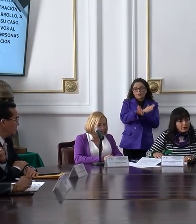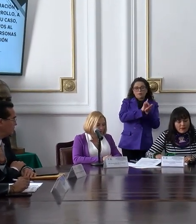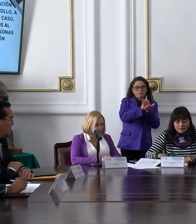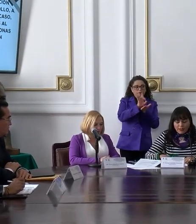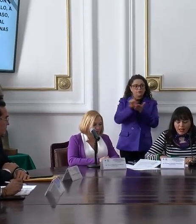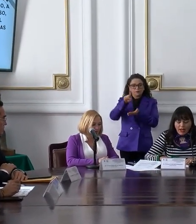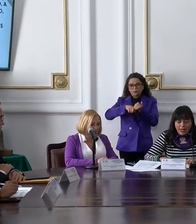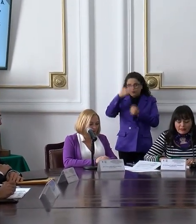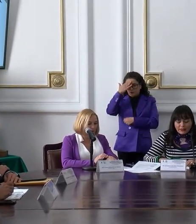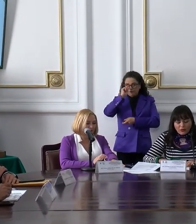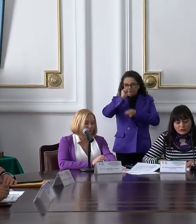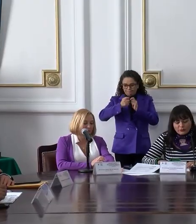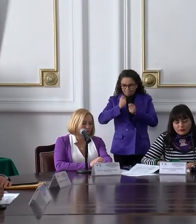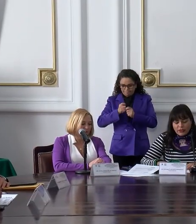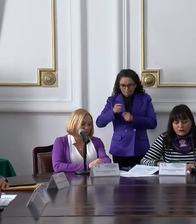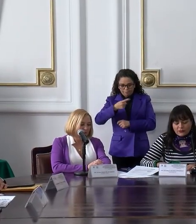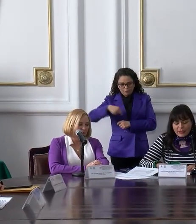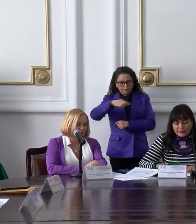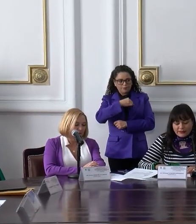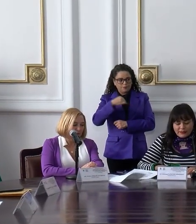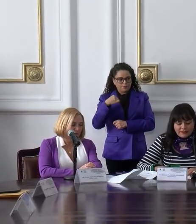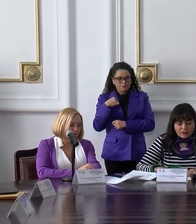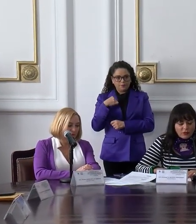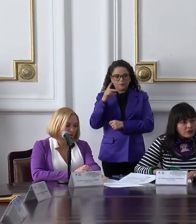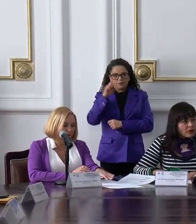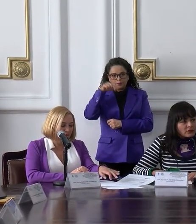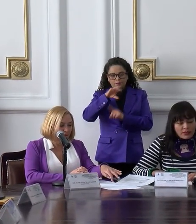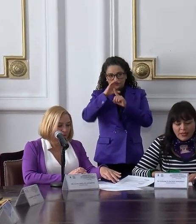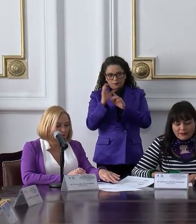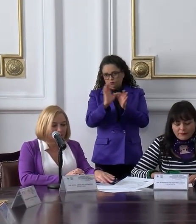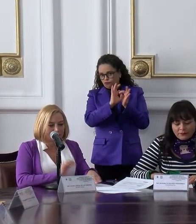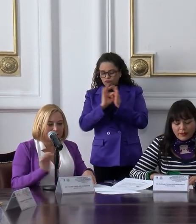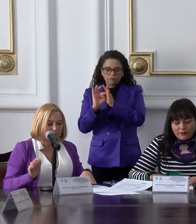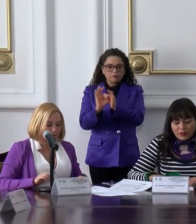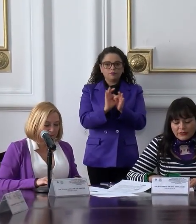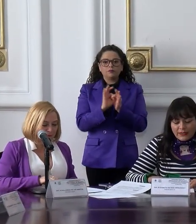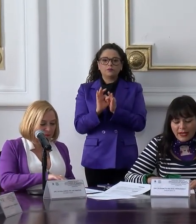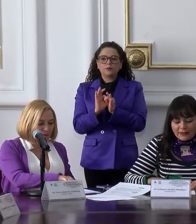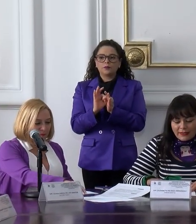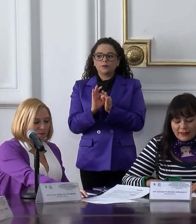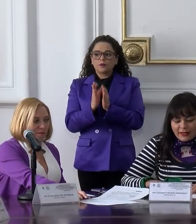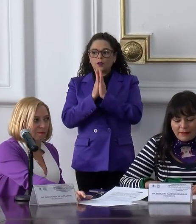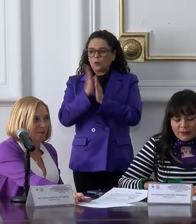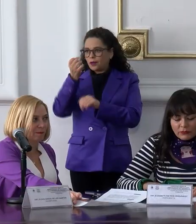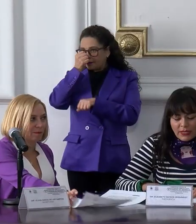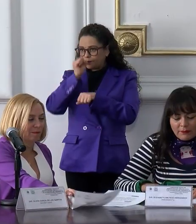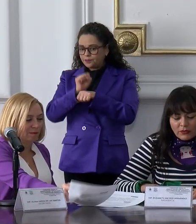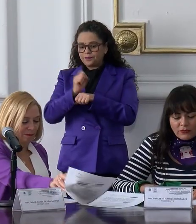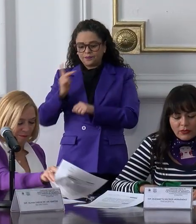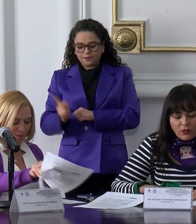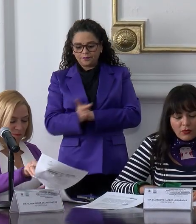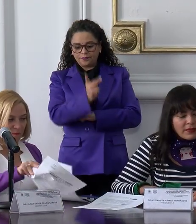y forma a las y los diputados integrantes de estas Comisiones Unidas, proceda la Secretaría a preguntar